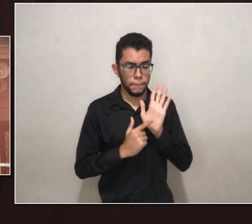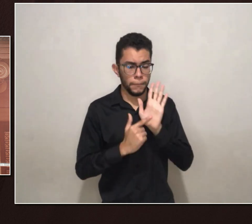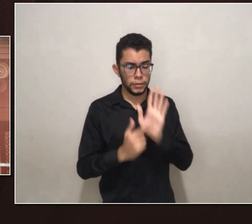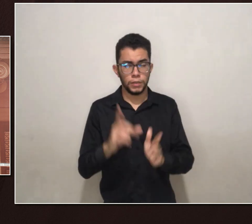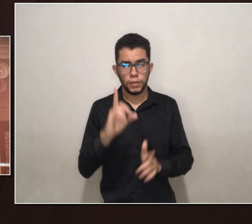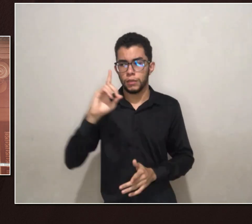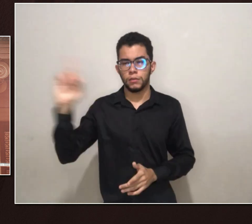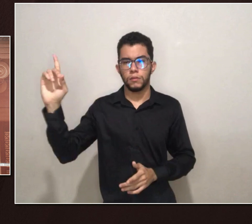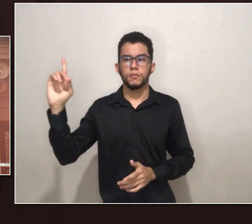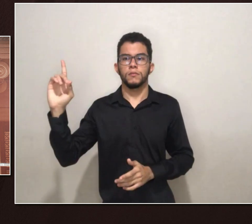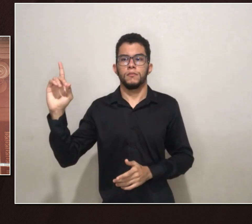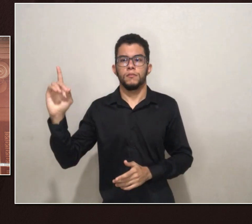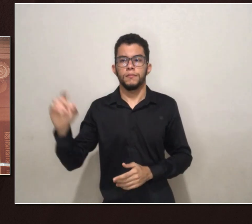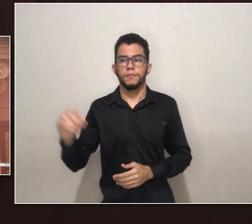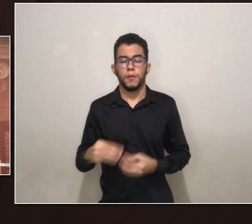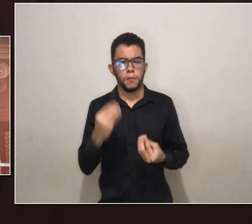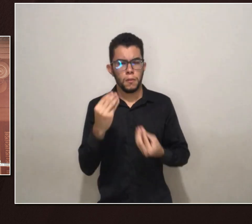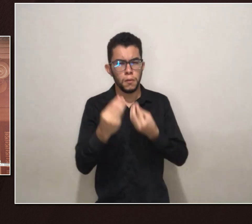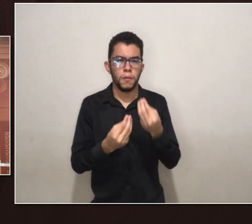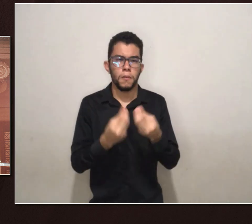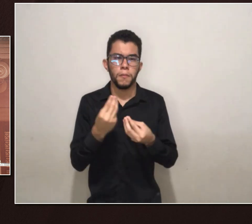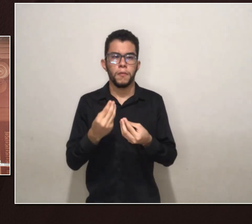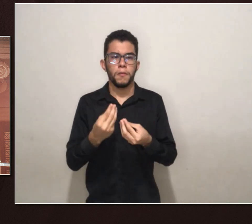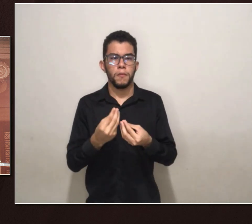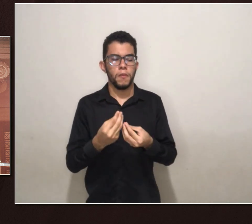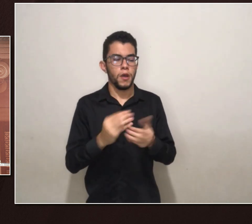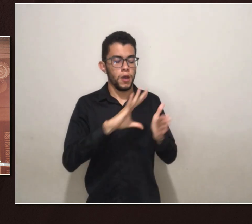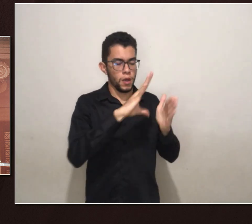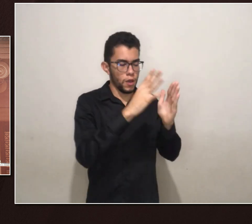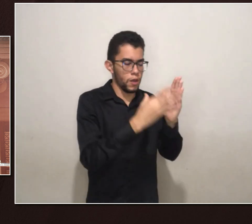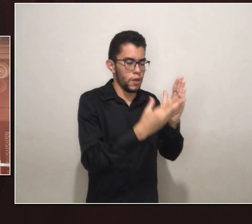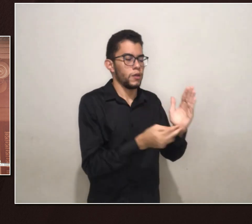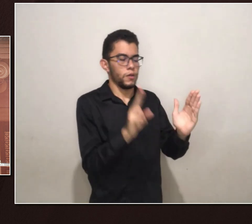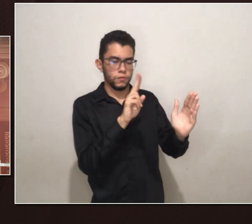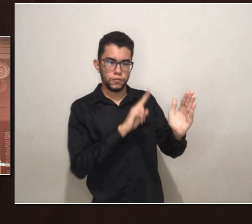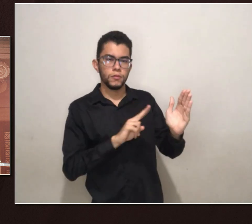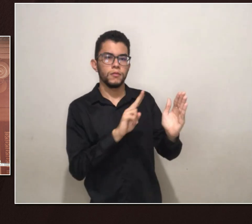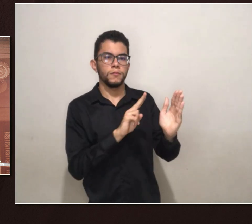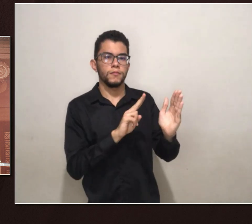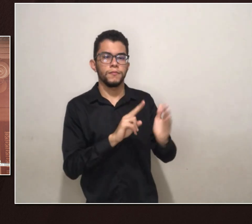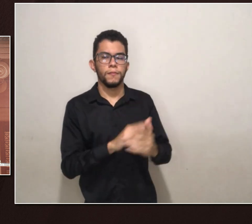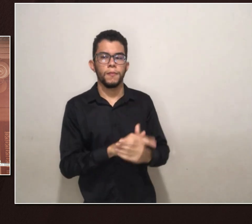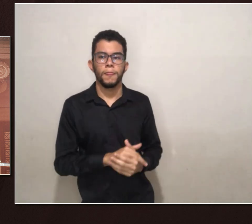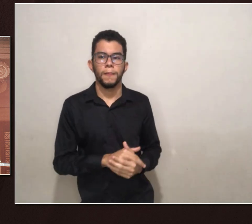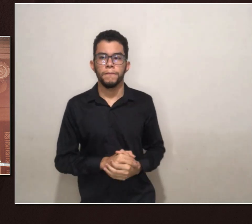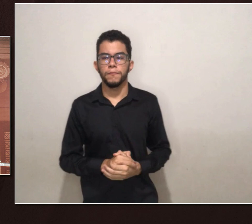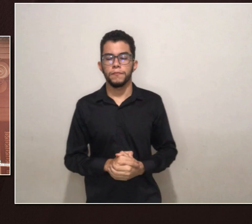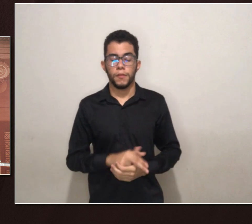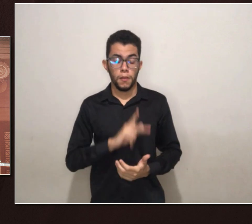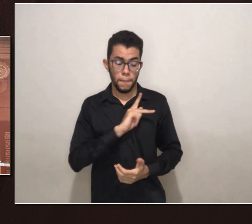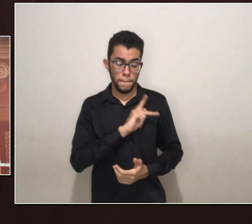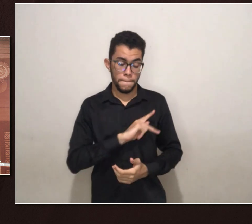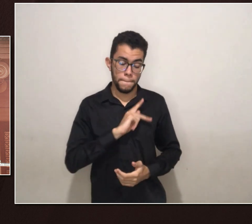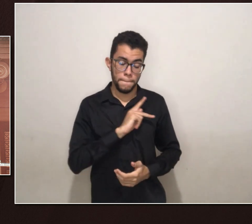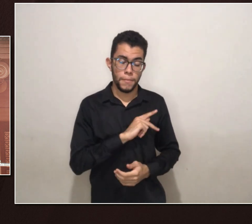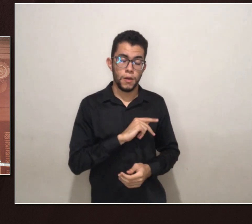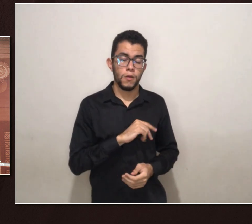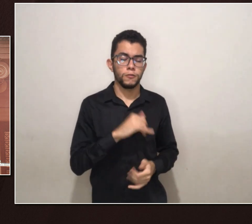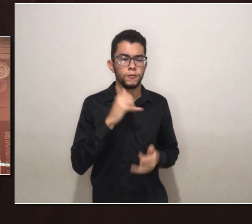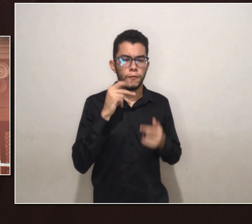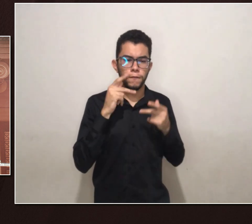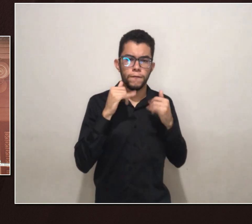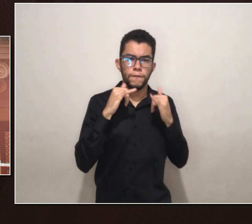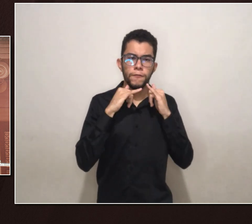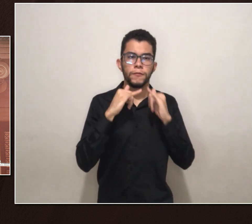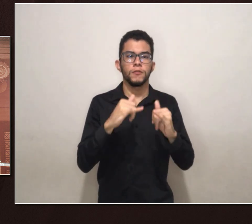a igreja será coluna e base da verdade. Isso Paulo falou na primeira carta a Timóteo. Mas na segunda